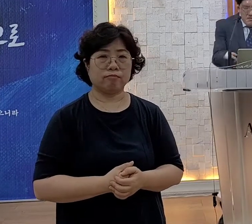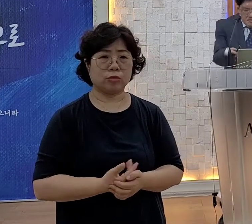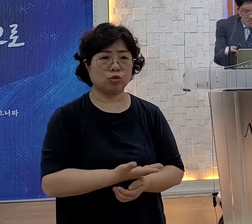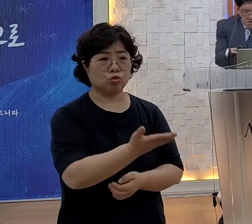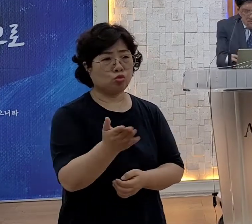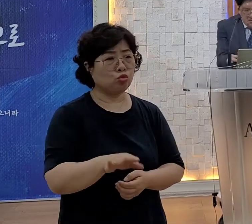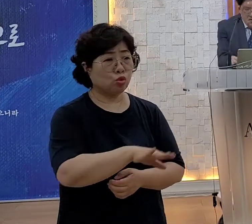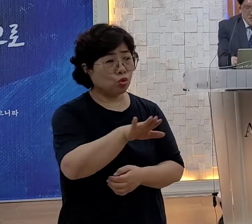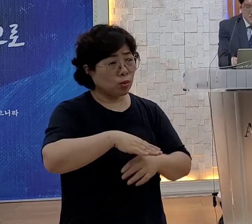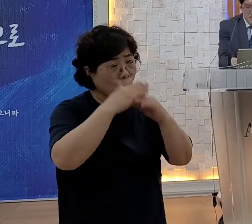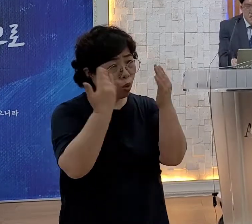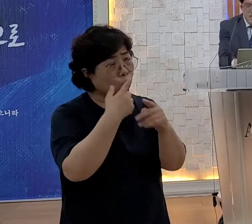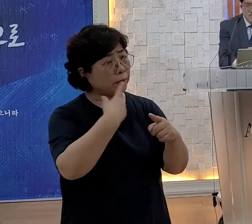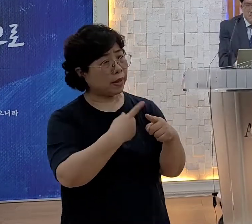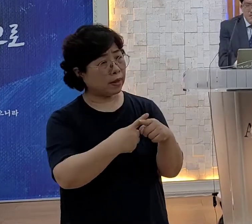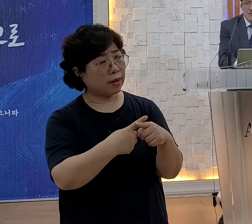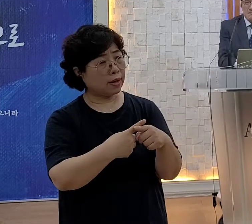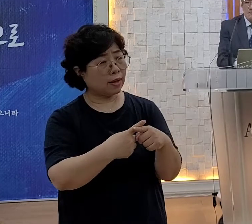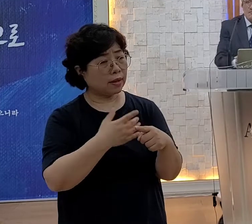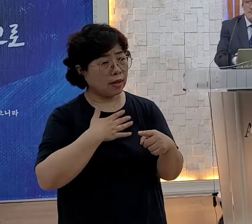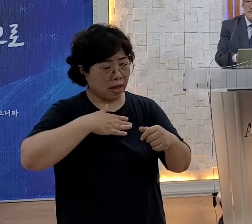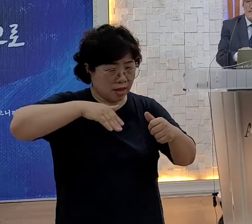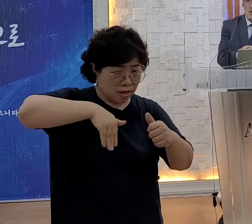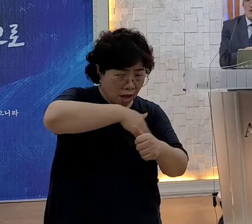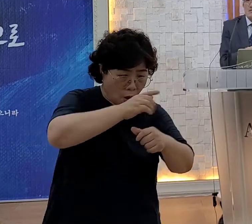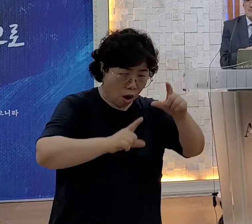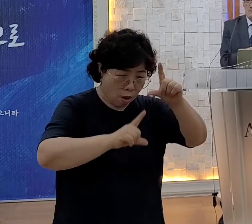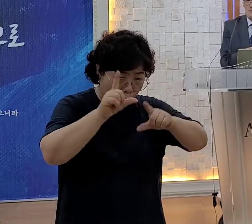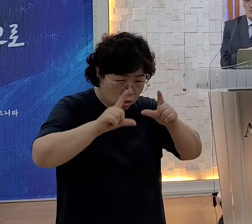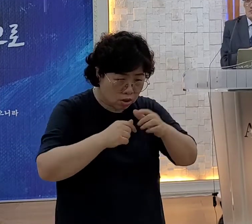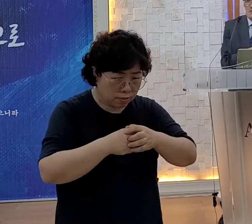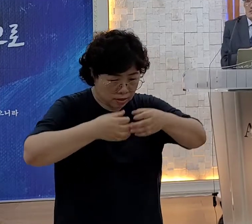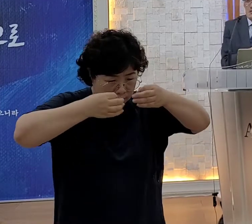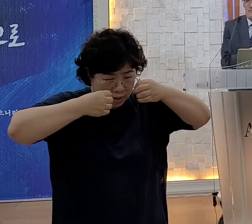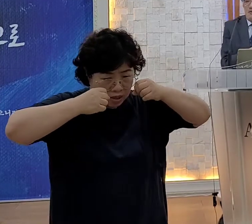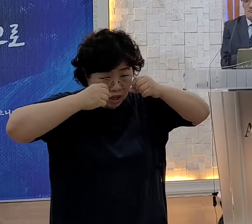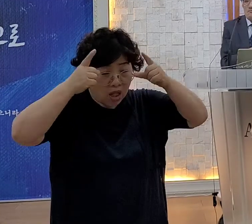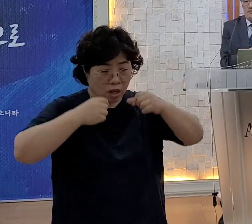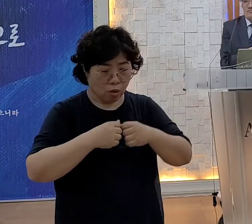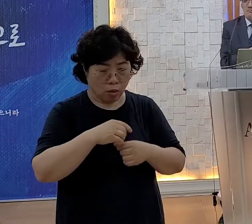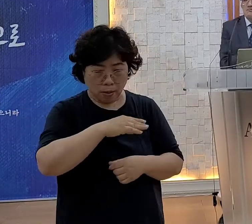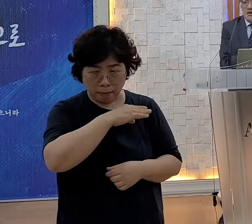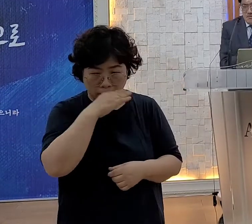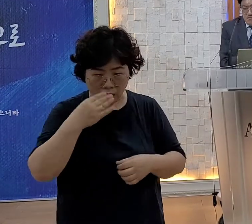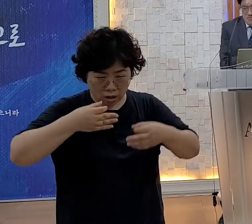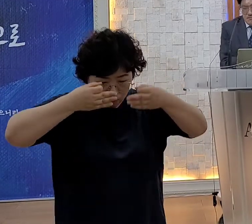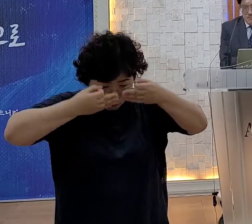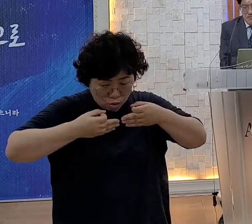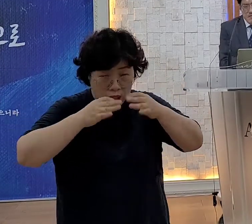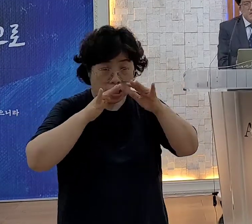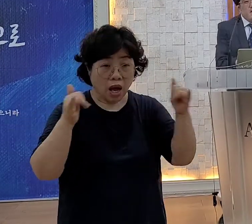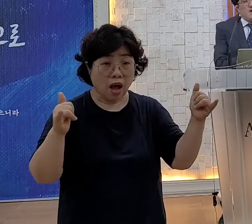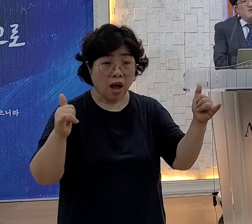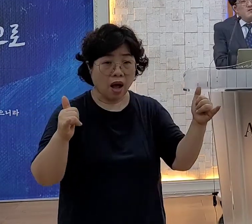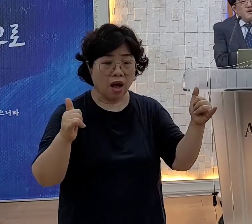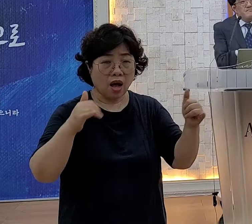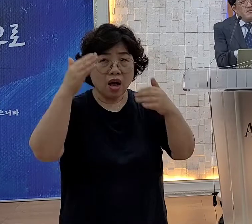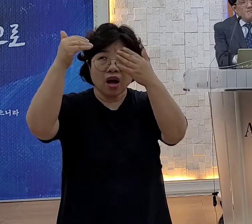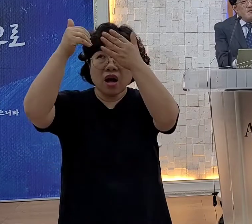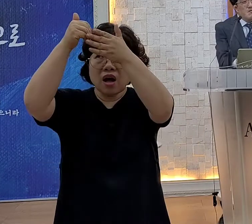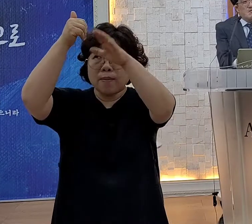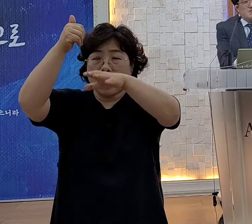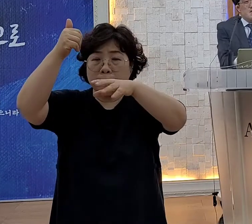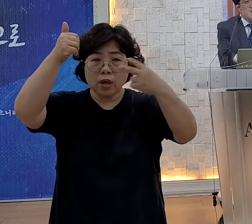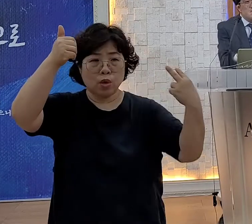여러분, 자신의 형편을 바로 깨닫고 내가 어떤 모습인지를 이렇게 바로 본 자는 이렇게 하나님